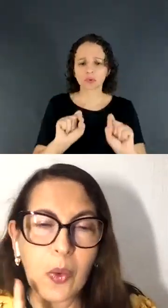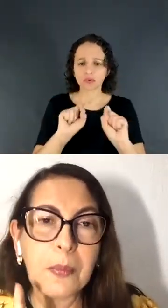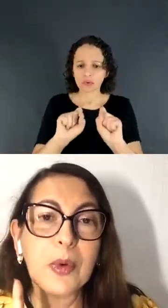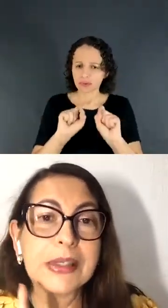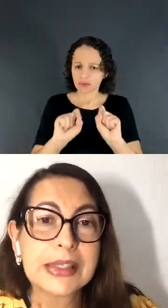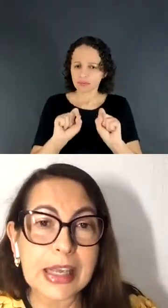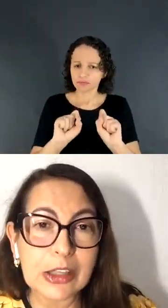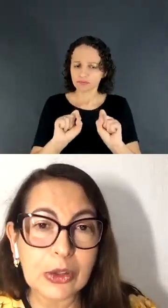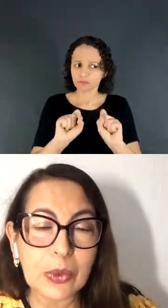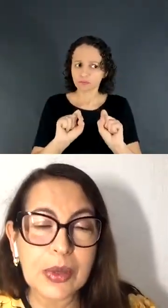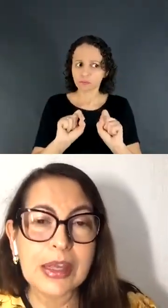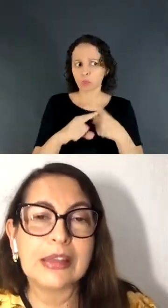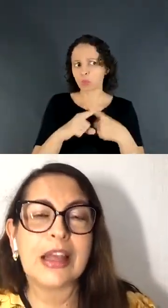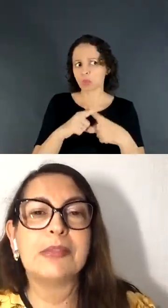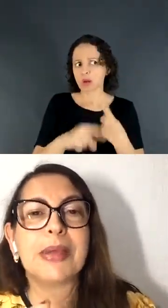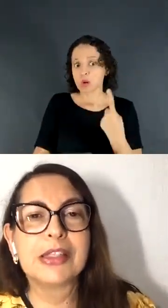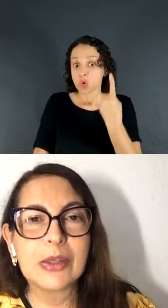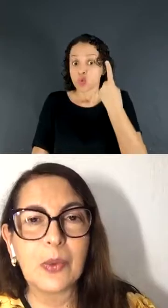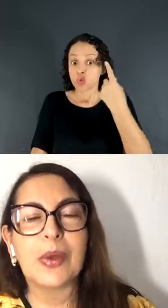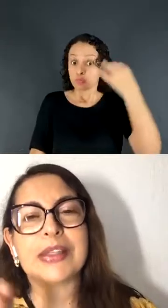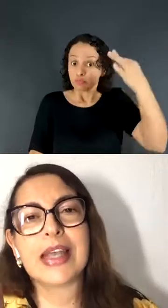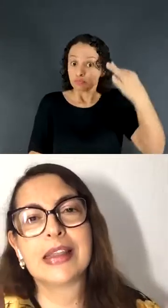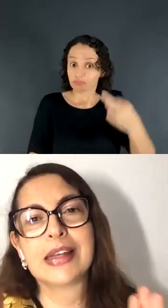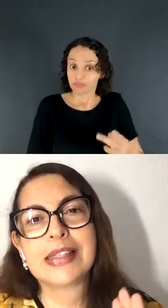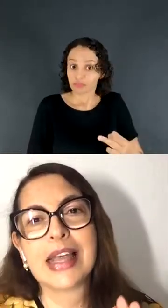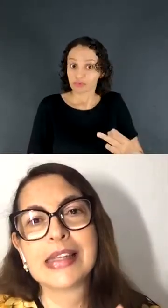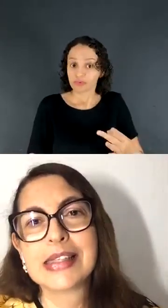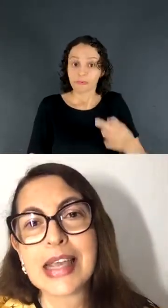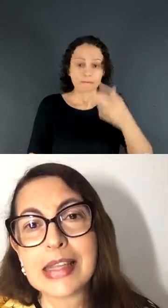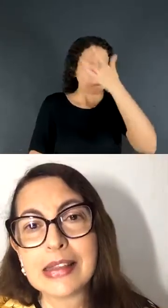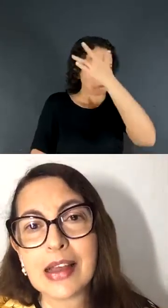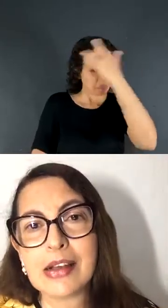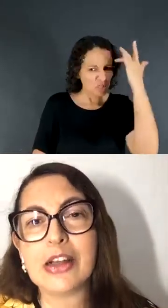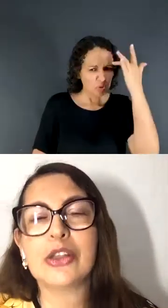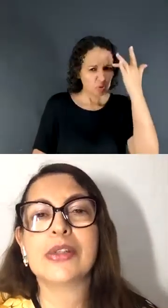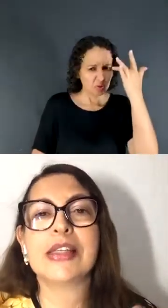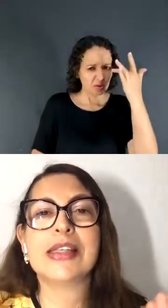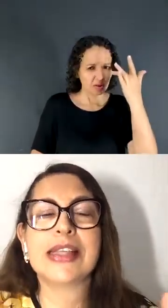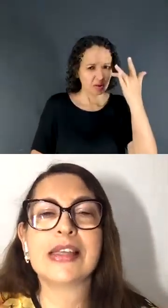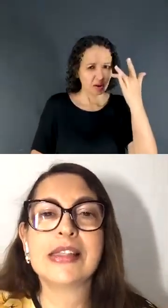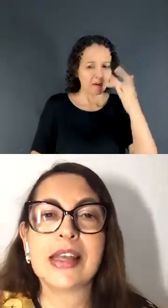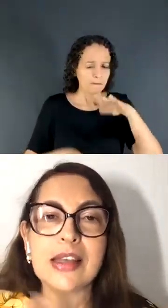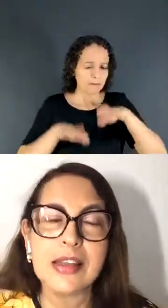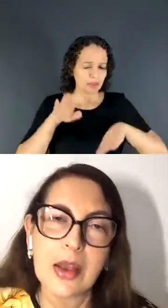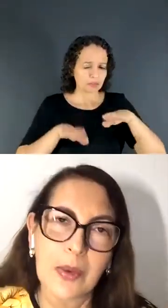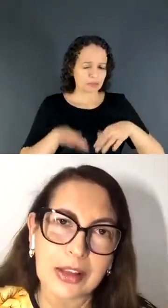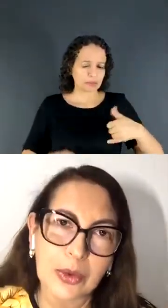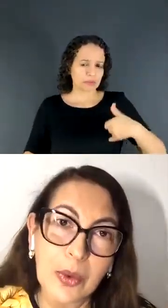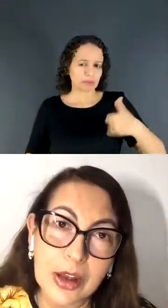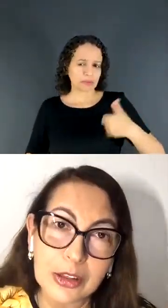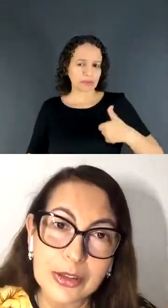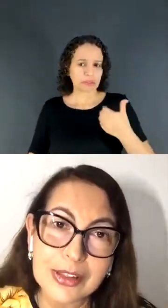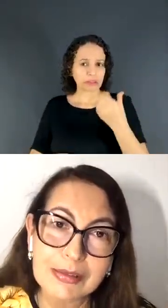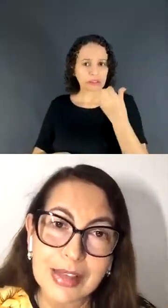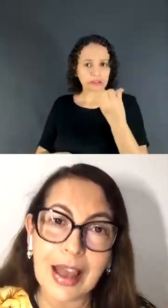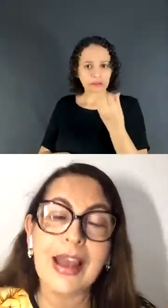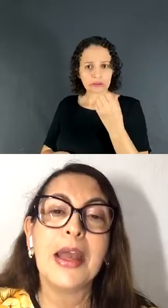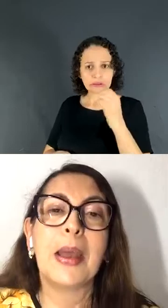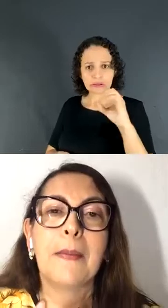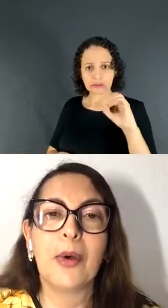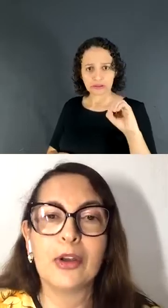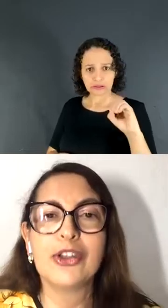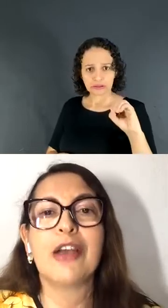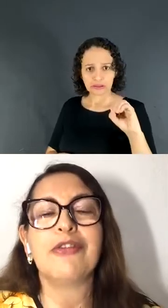de 1% das pessoas entre 60 anos e 64 anos,